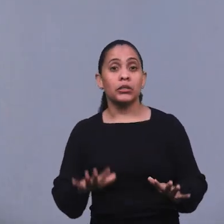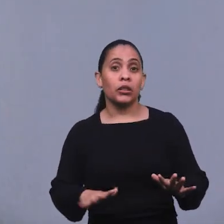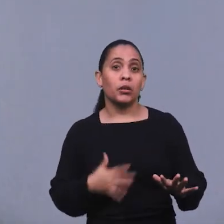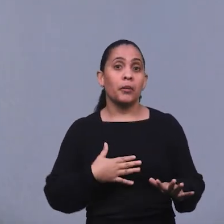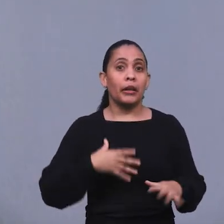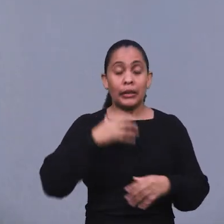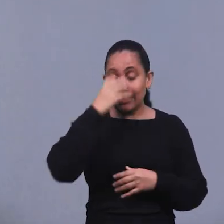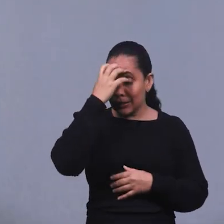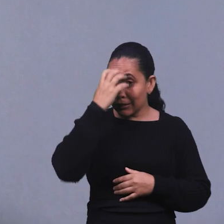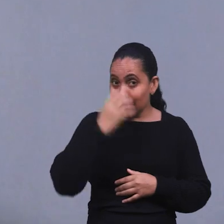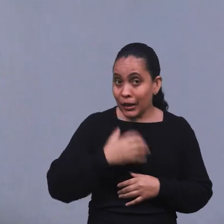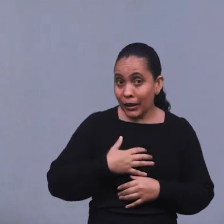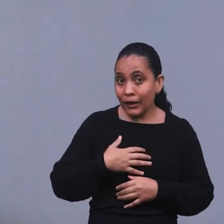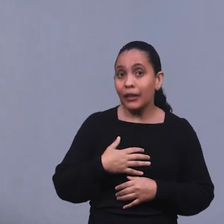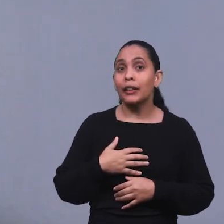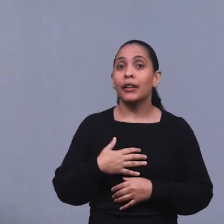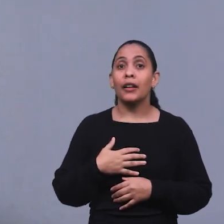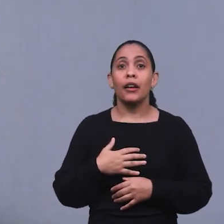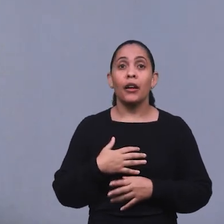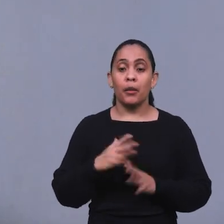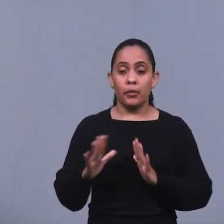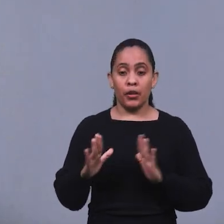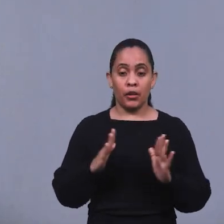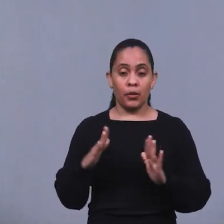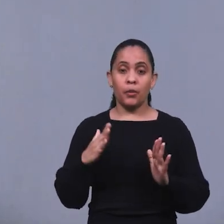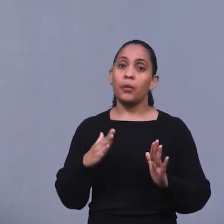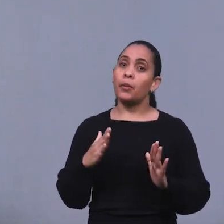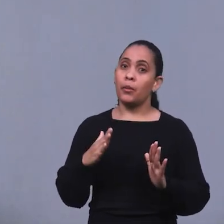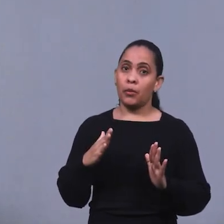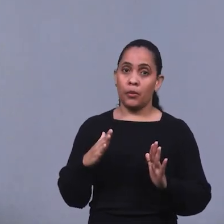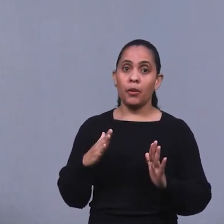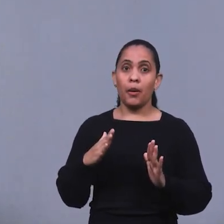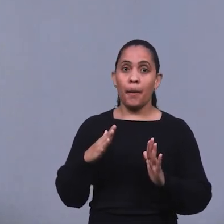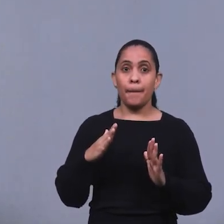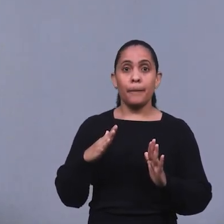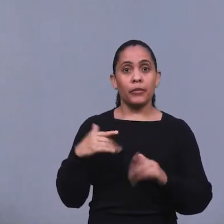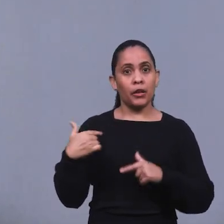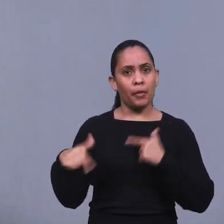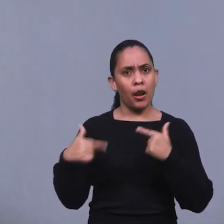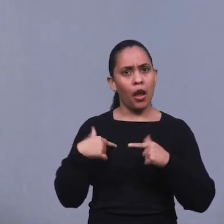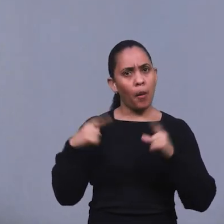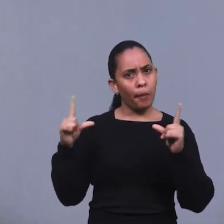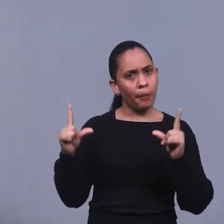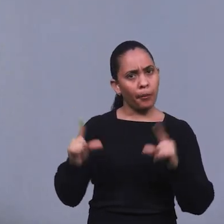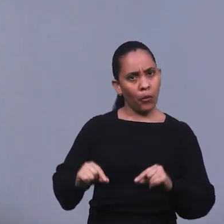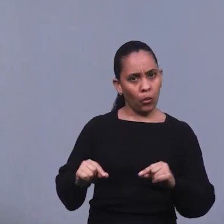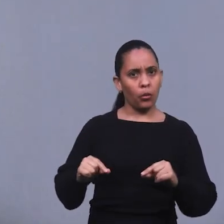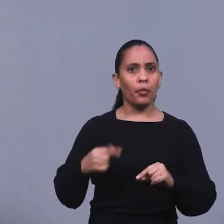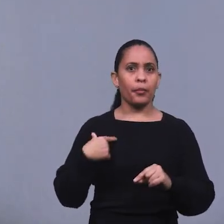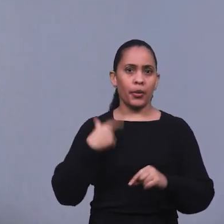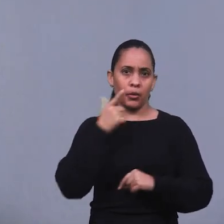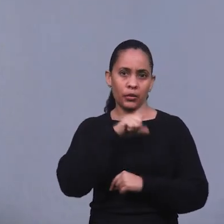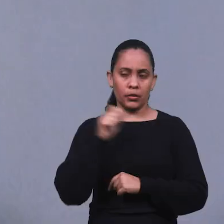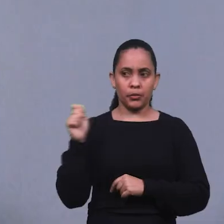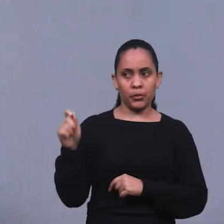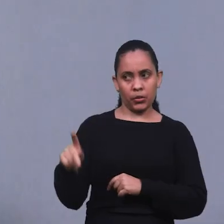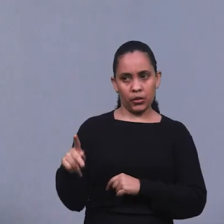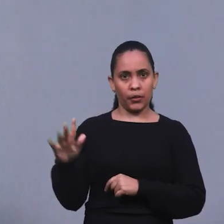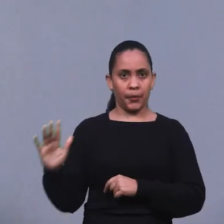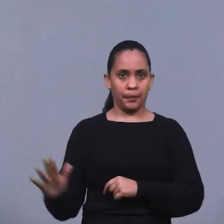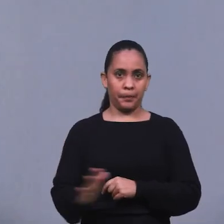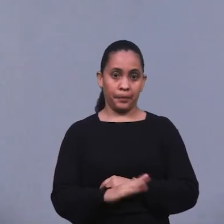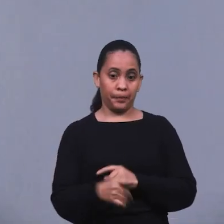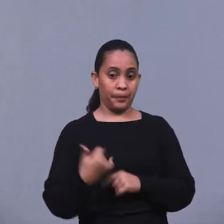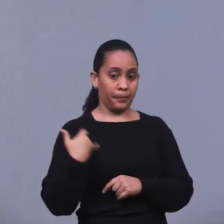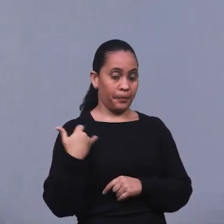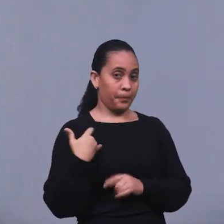mais grave, menos tempo eu preciso trabalhar para ter direito à aposentadoria. E um detalhe muito importante é que ela não leva em consideração